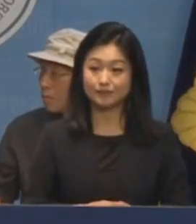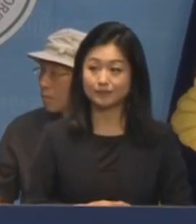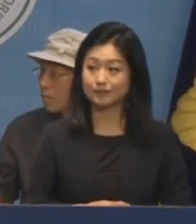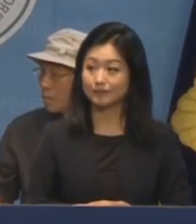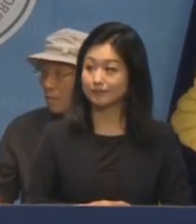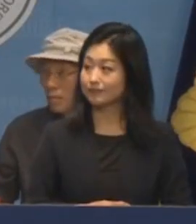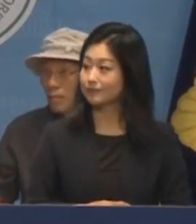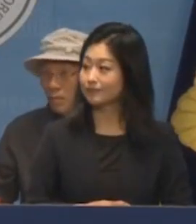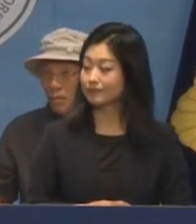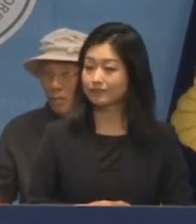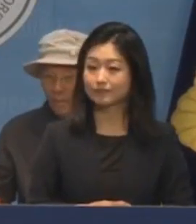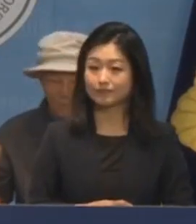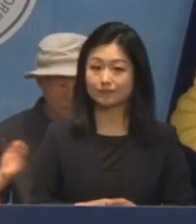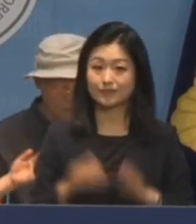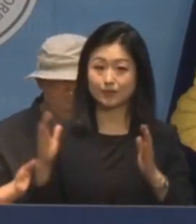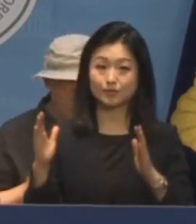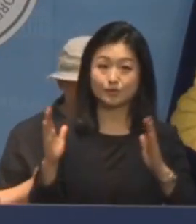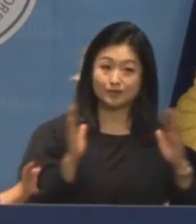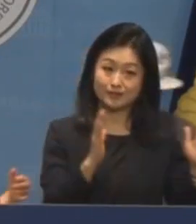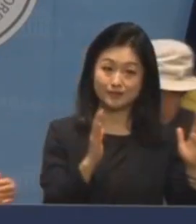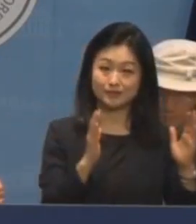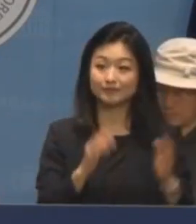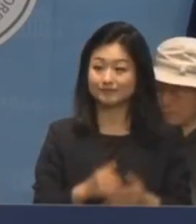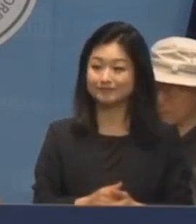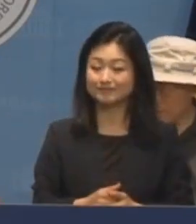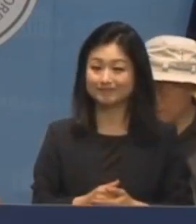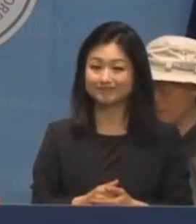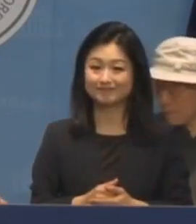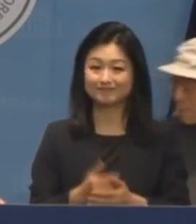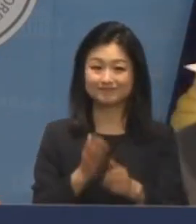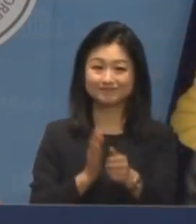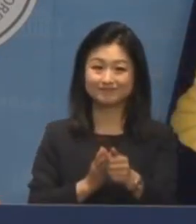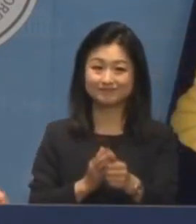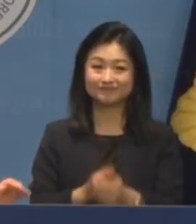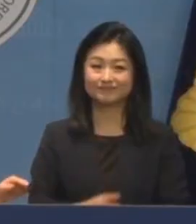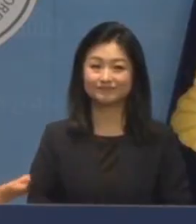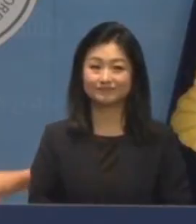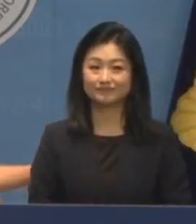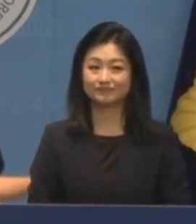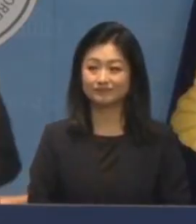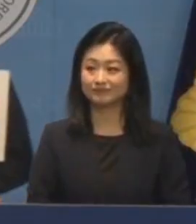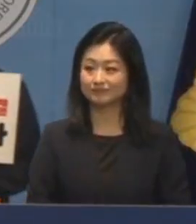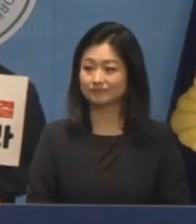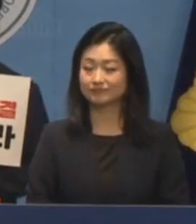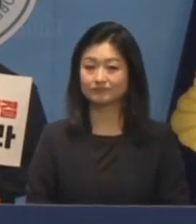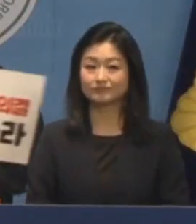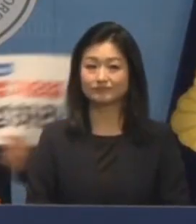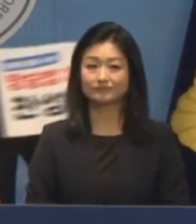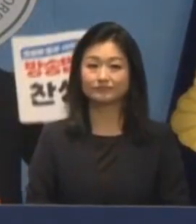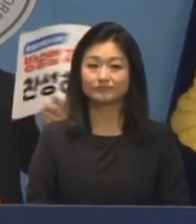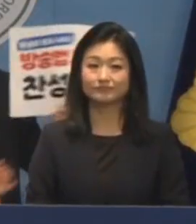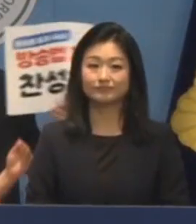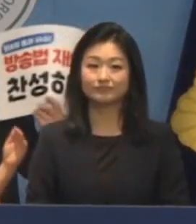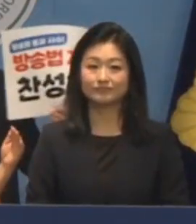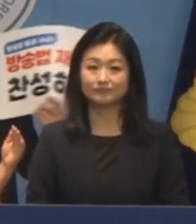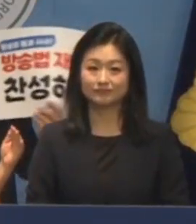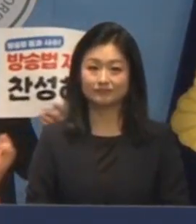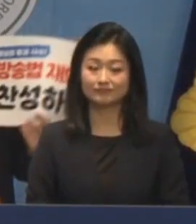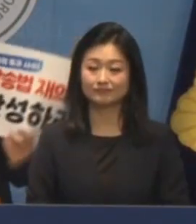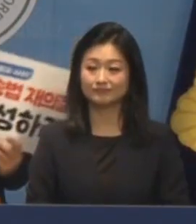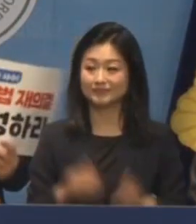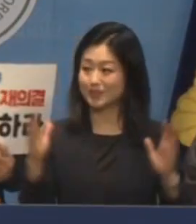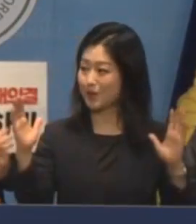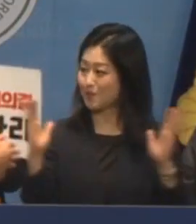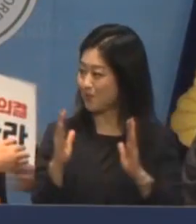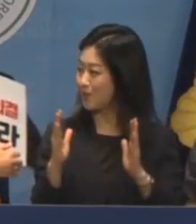조금만, 네, 왼쪽으로요? 왼쪽으로 두 발짝씩만, 네, 이동을 해주시면 되겠습니다. 모으라고요? 네,